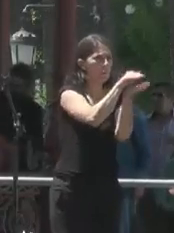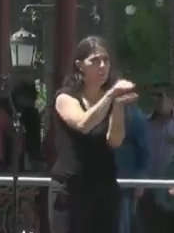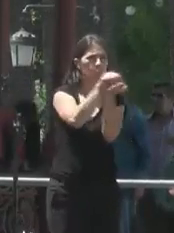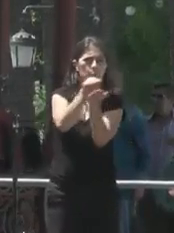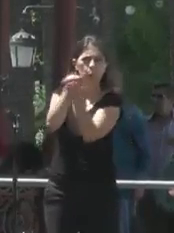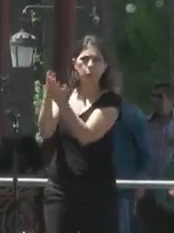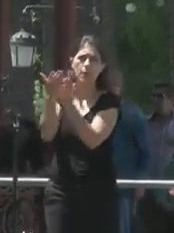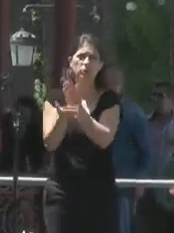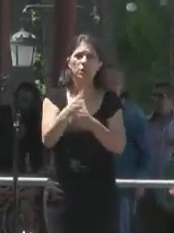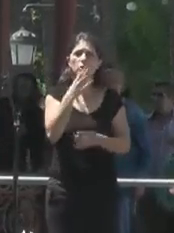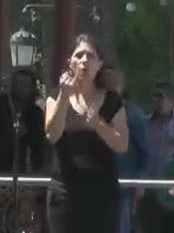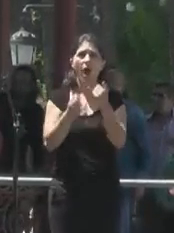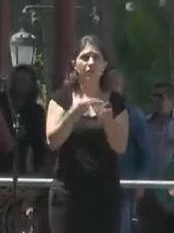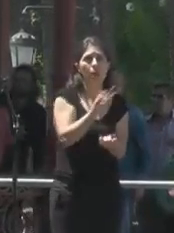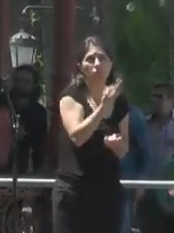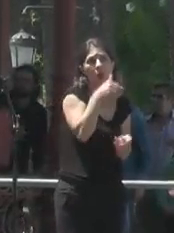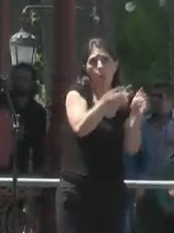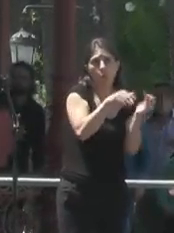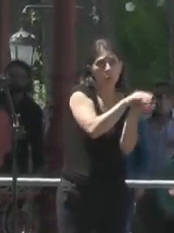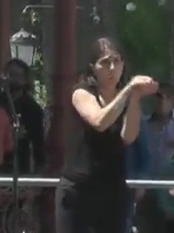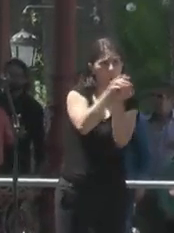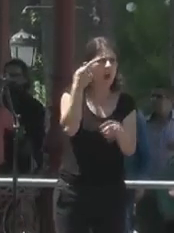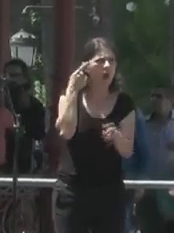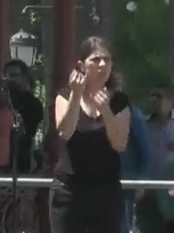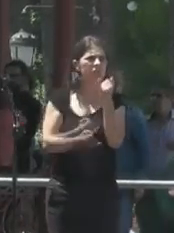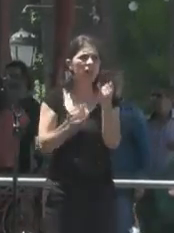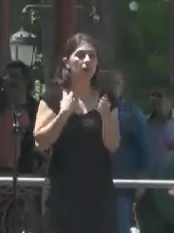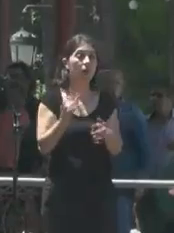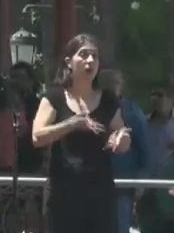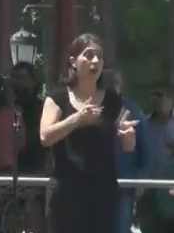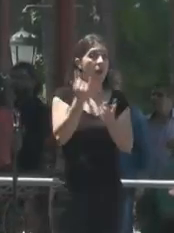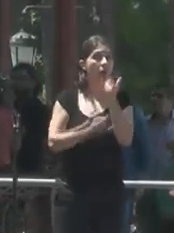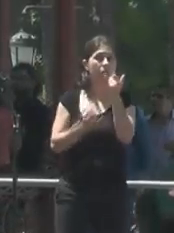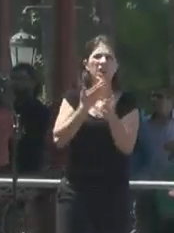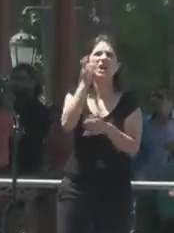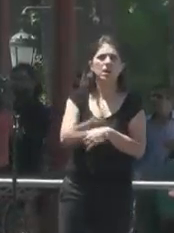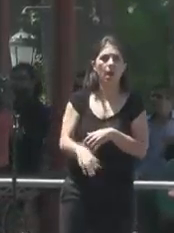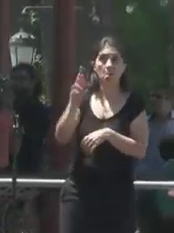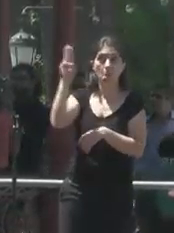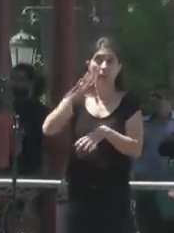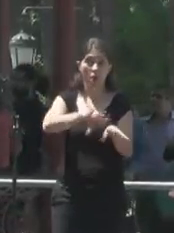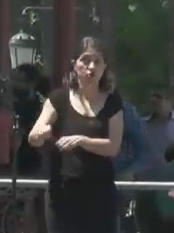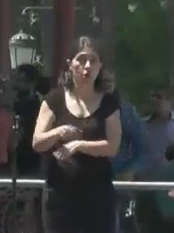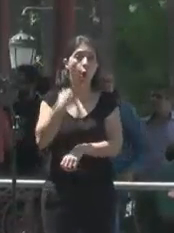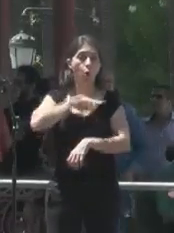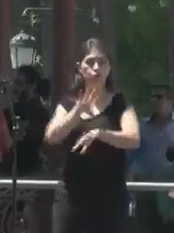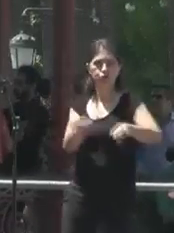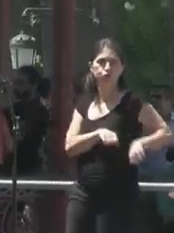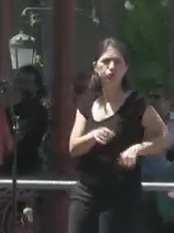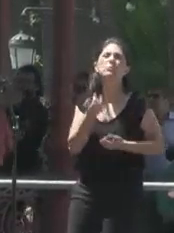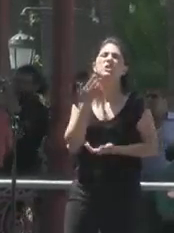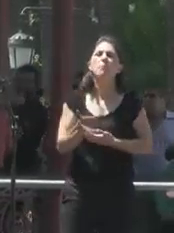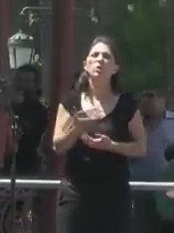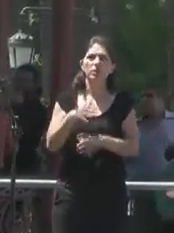puñado de votos va a decidir un escaño y va a decidir si ese escaño va para el Partido Popular o va para nosotros. ¿Y por qué es tan